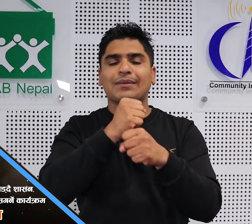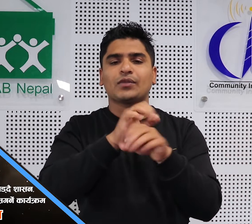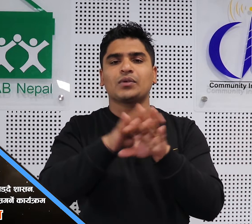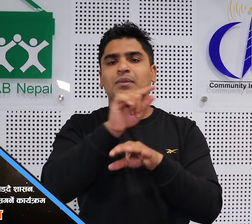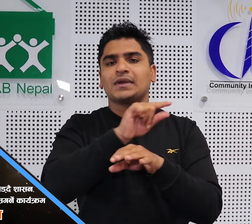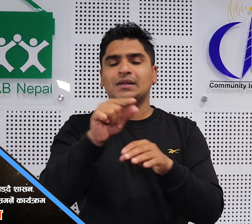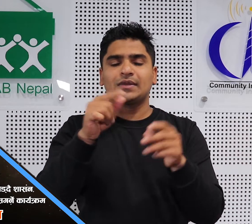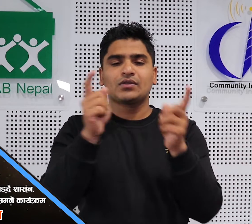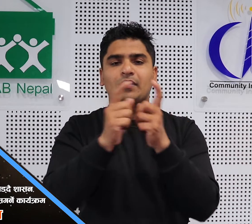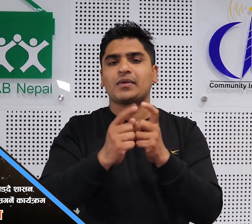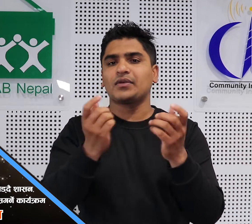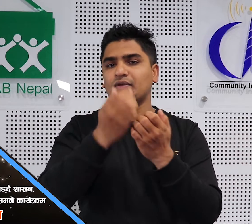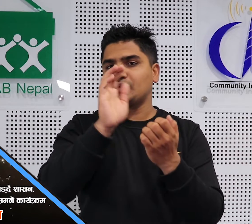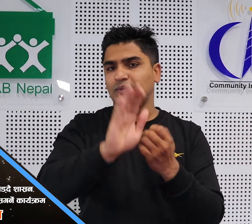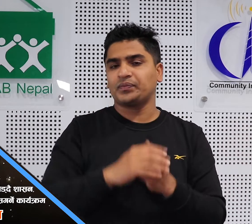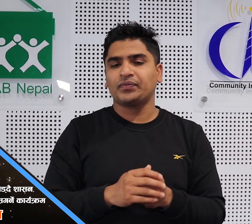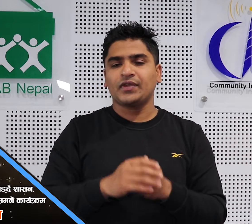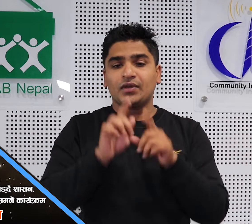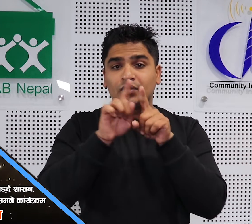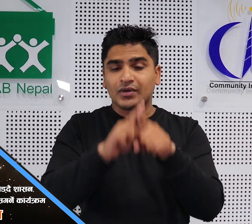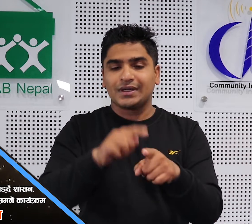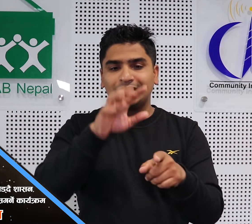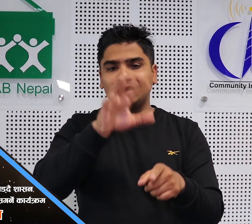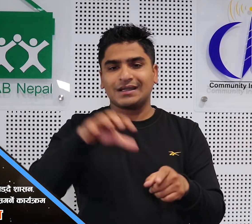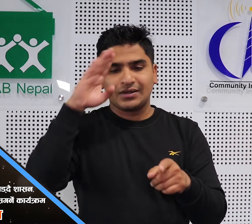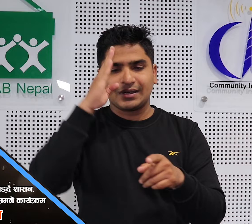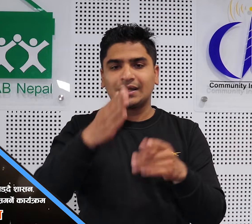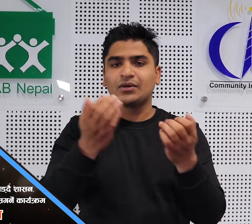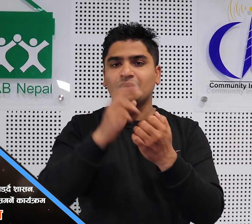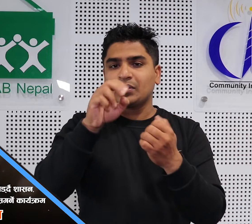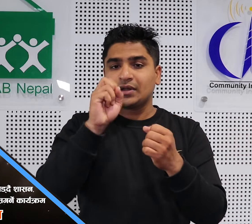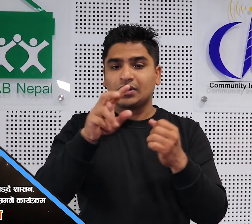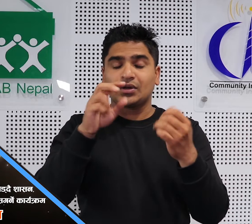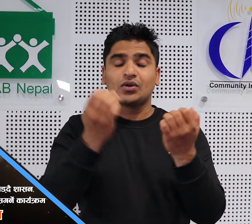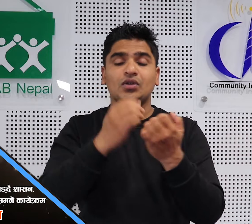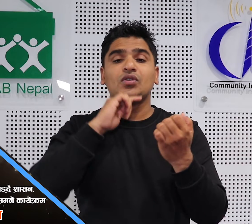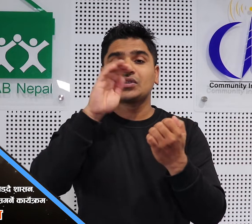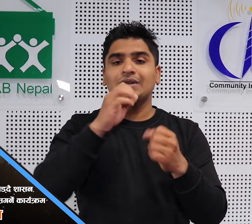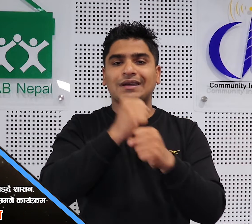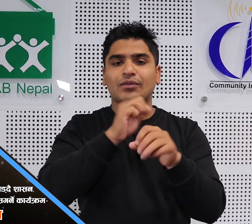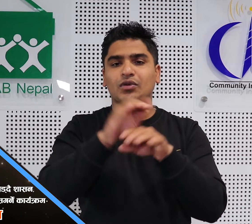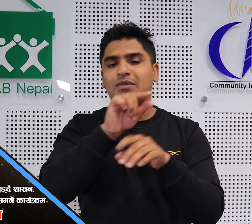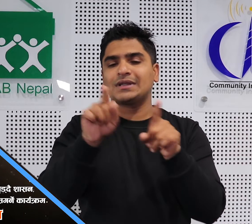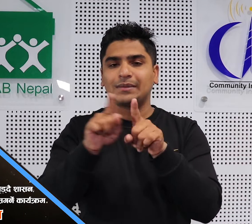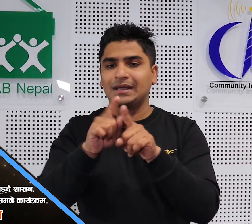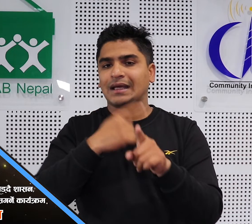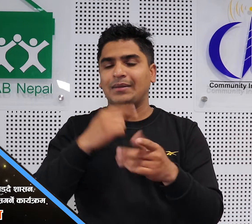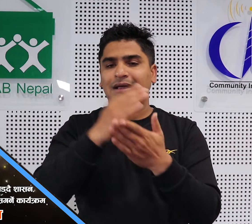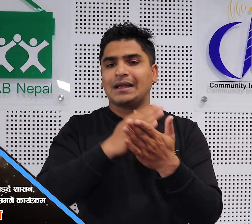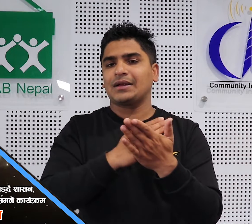विषयमा चर्चा गर्नेछौँ। सँगै स्थानीय सरकारले गर्नुपर्ने तर गर्न नसकिरहेका कामका विषयमा पनि हामी कार्यक्रममा